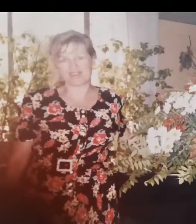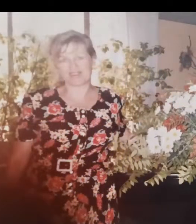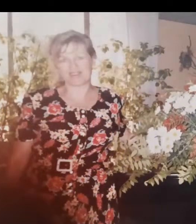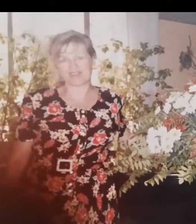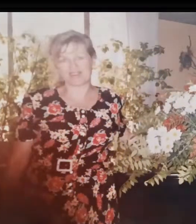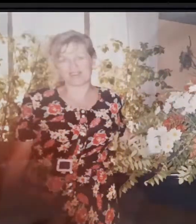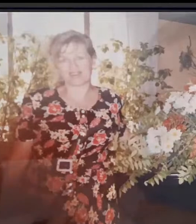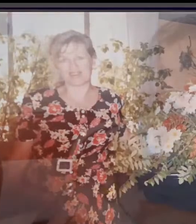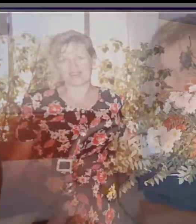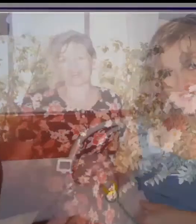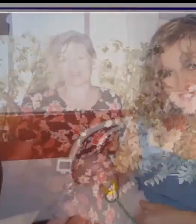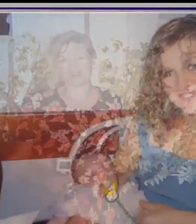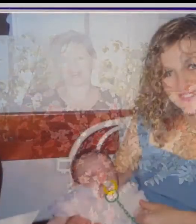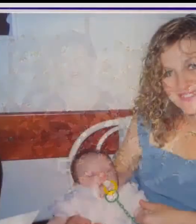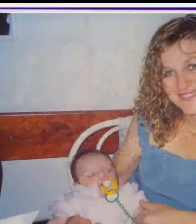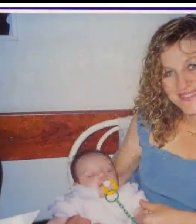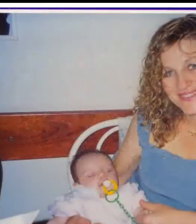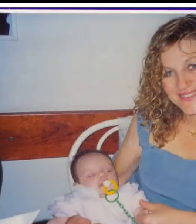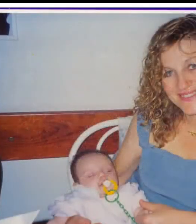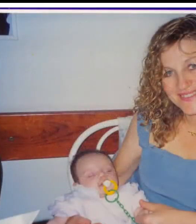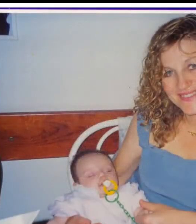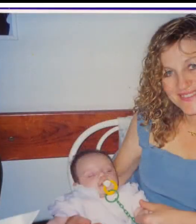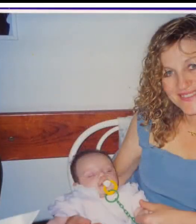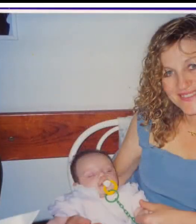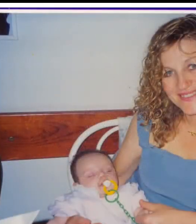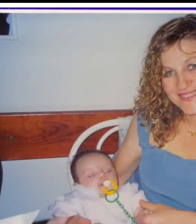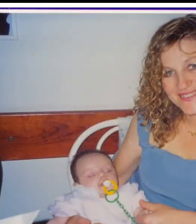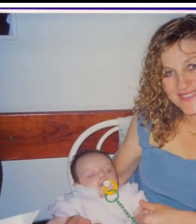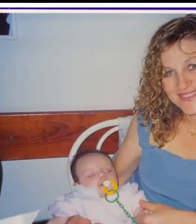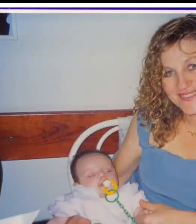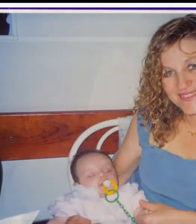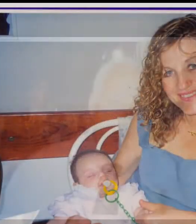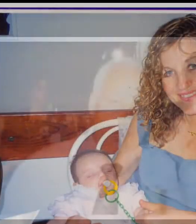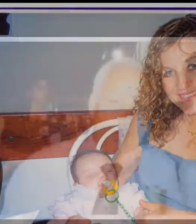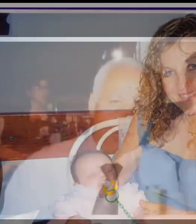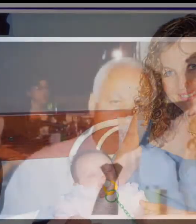me lo vedrai